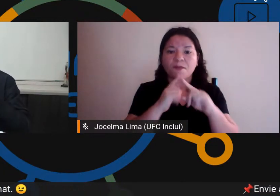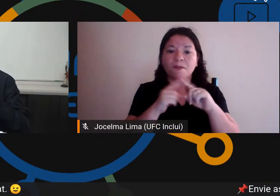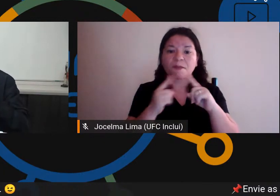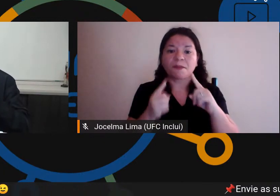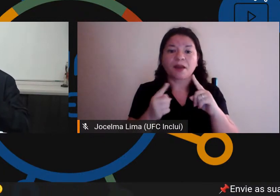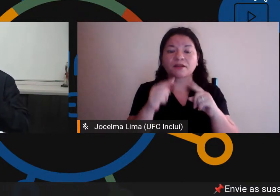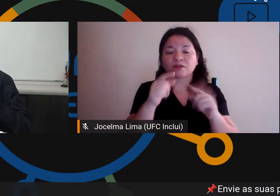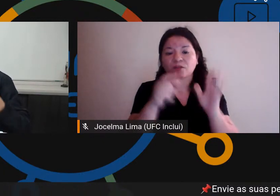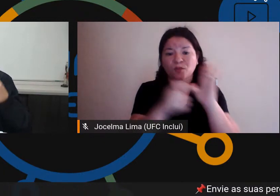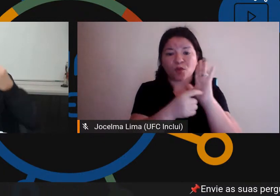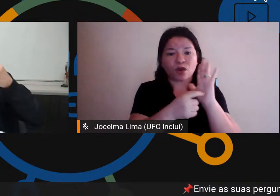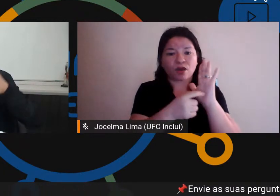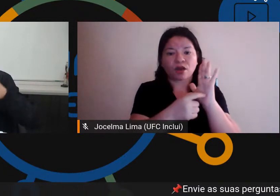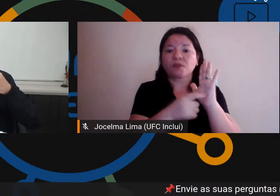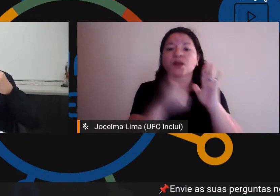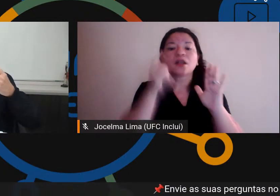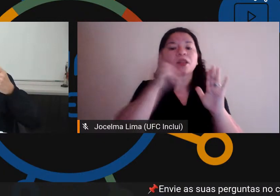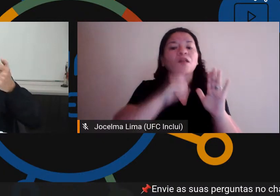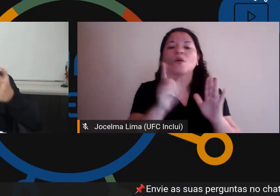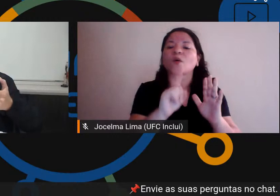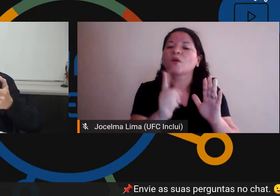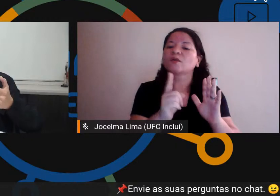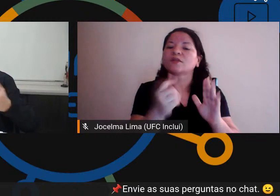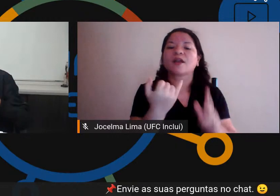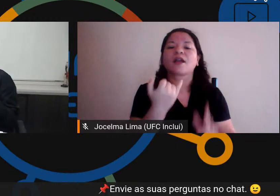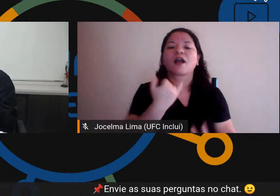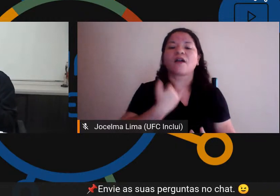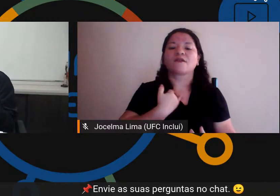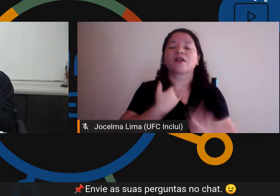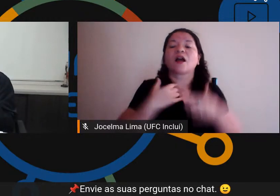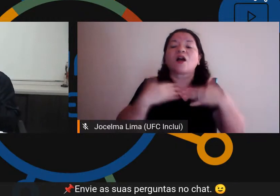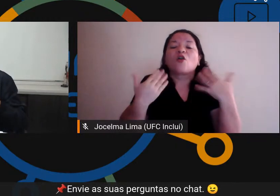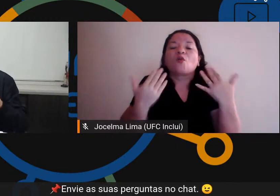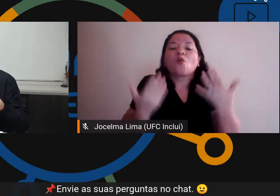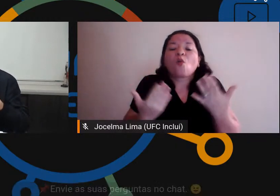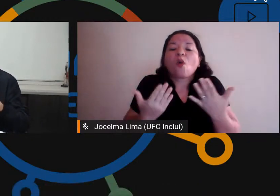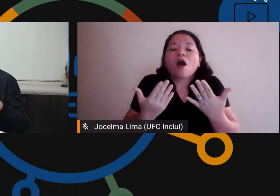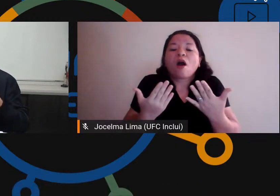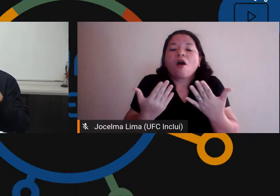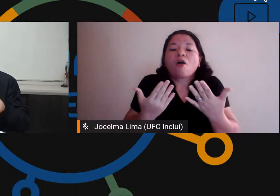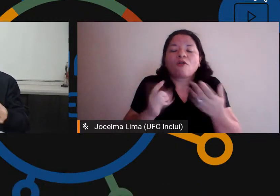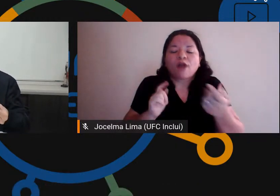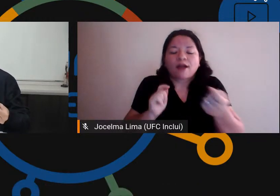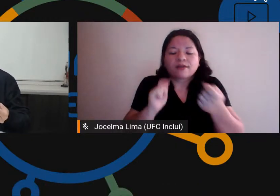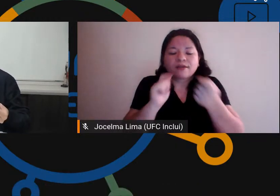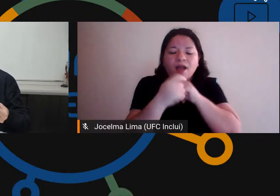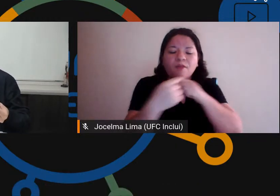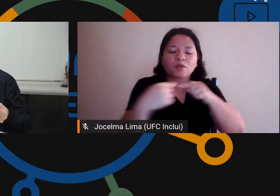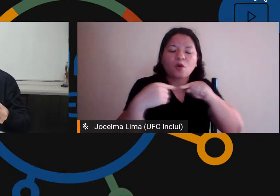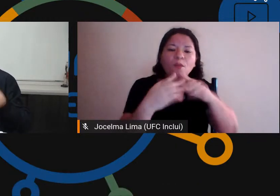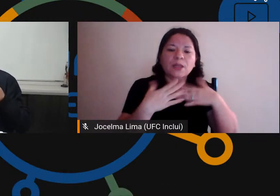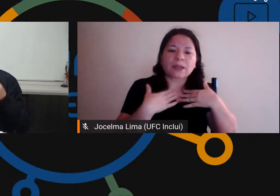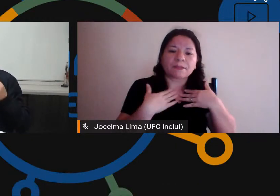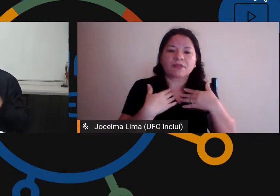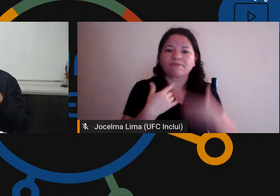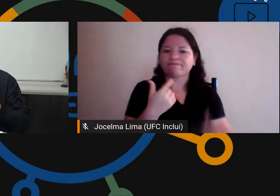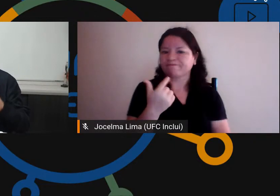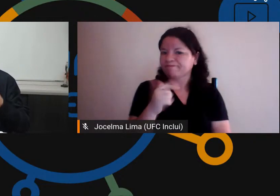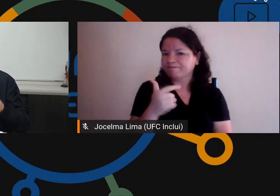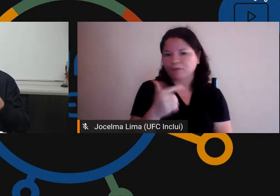dizer para o cientista qual é a revista que mais se adequa ao trabalho dele. Não existe isso.